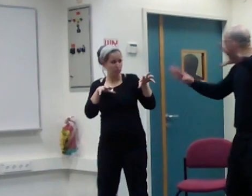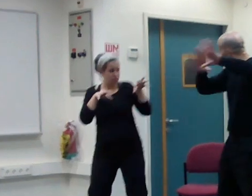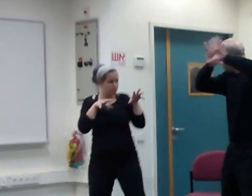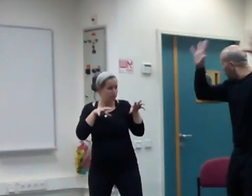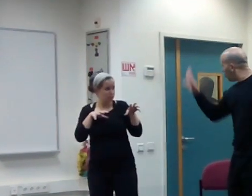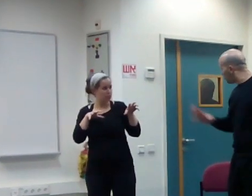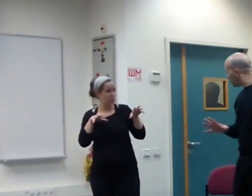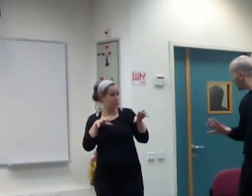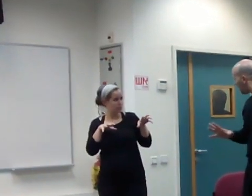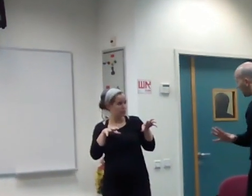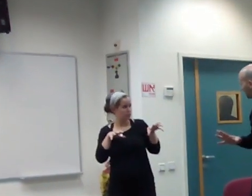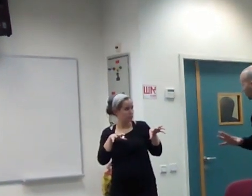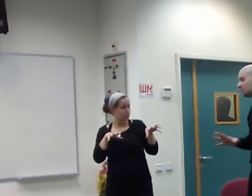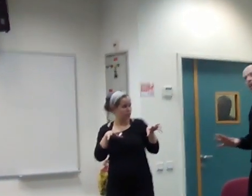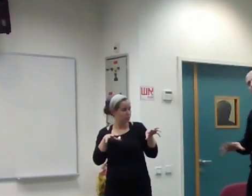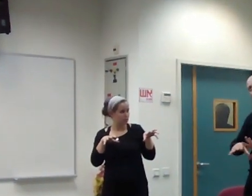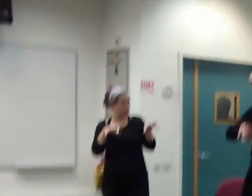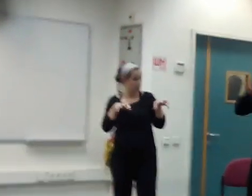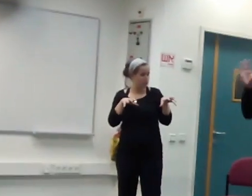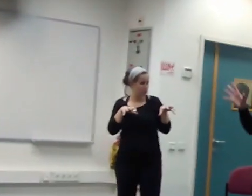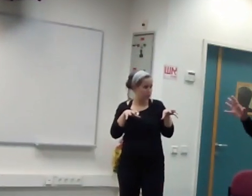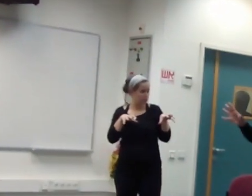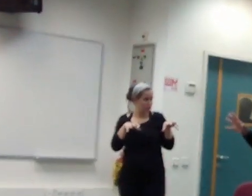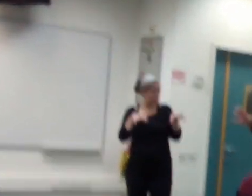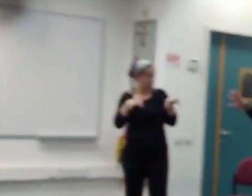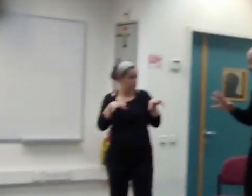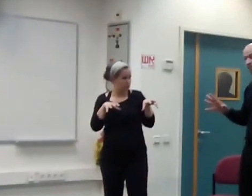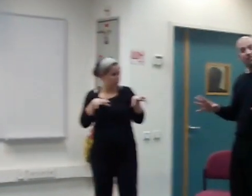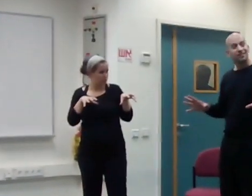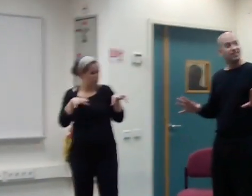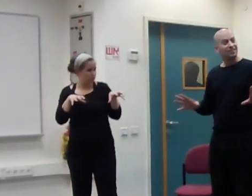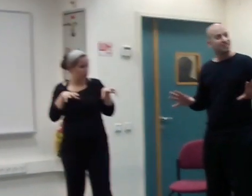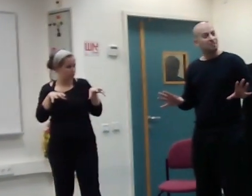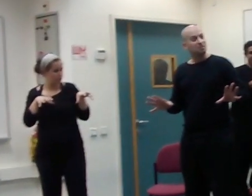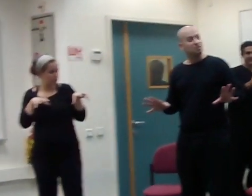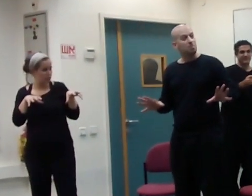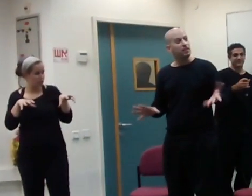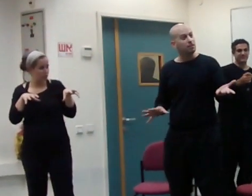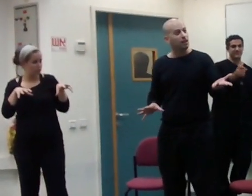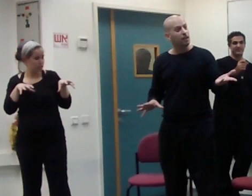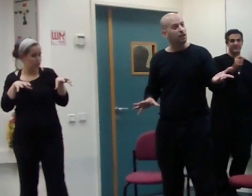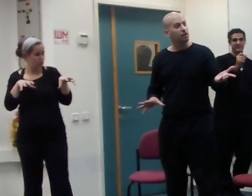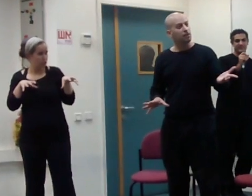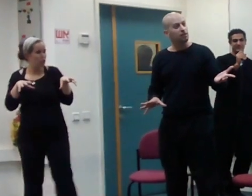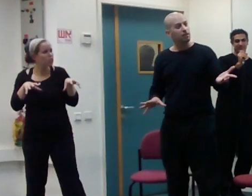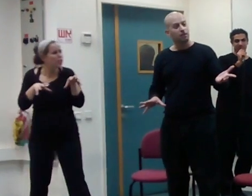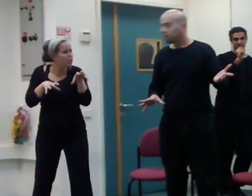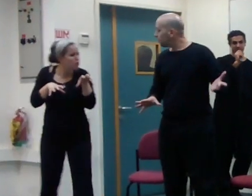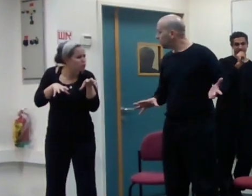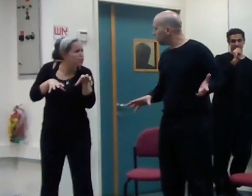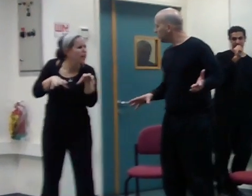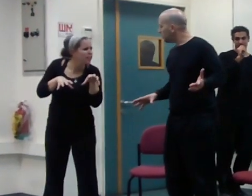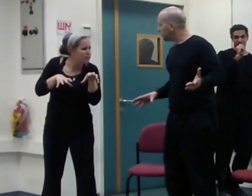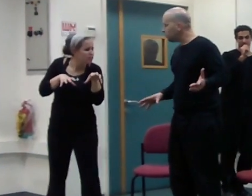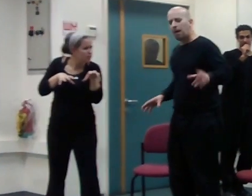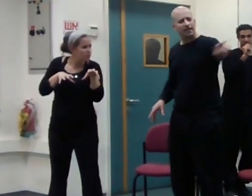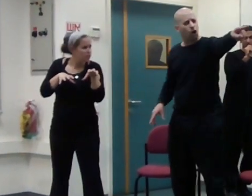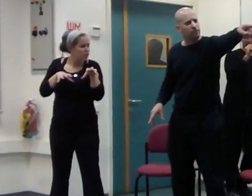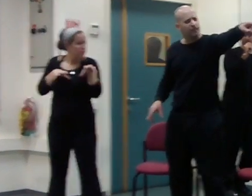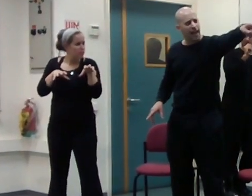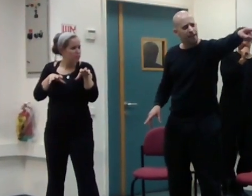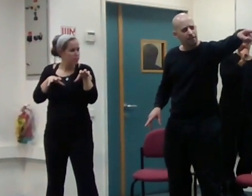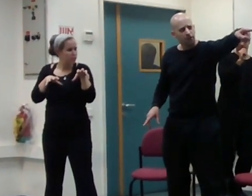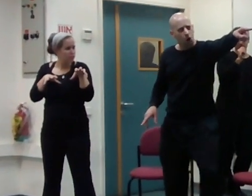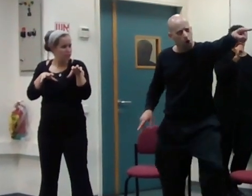מה? יש פה איזה קול מוזר כזה שמדי פעם שומעים אותו? מה אני צריך? מה אתה צריך? מה אתה צריך? מה